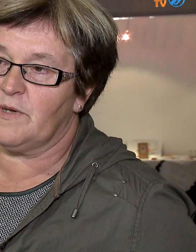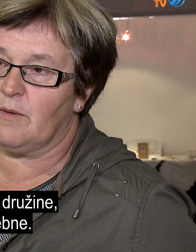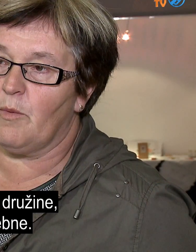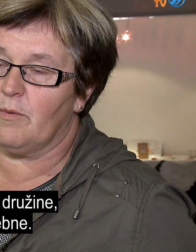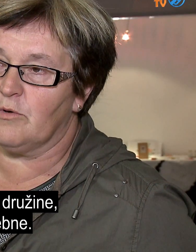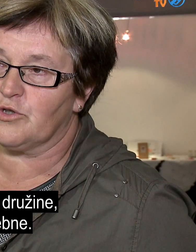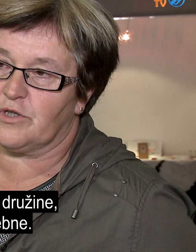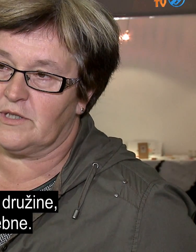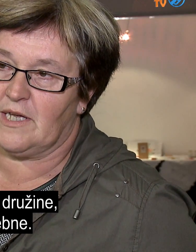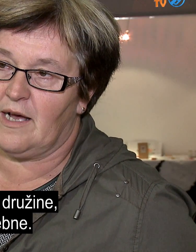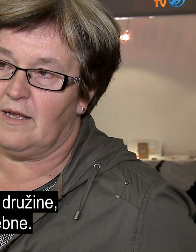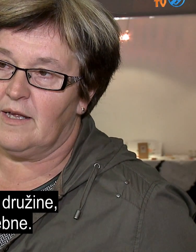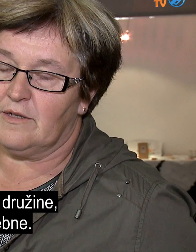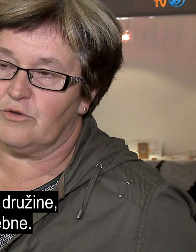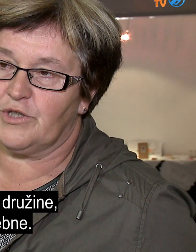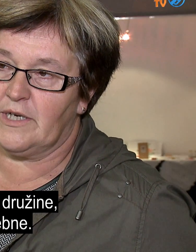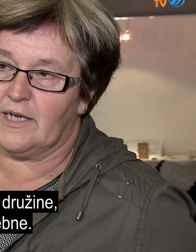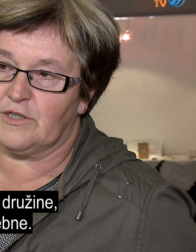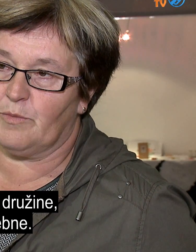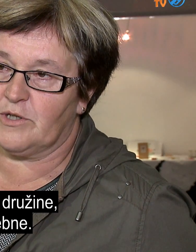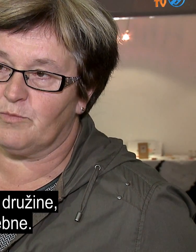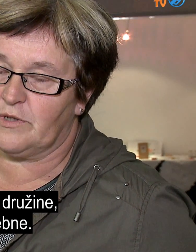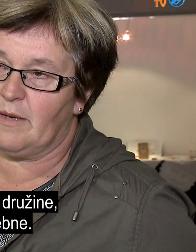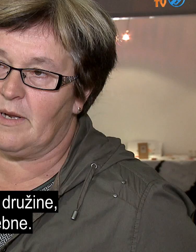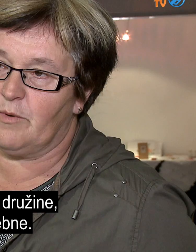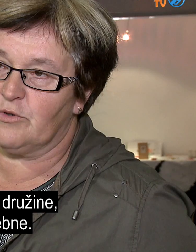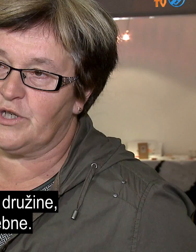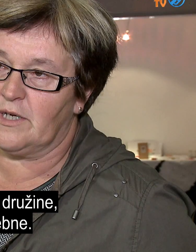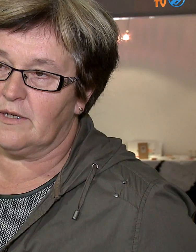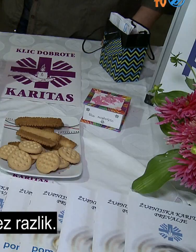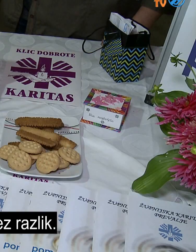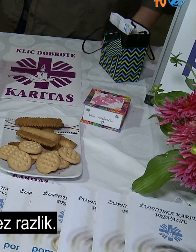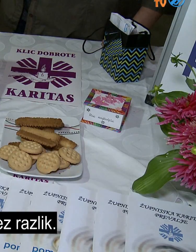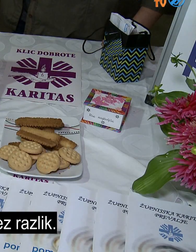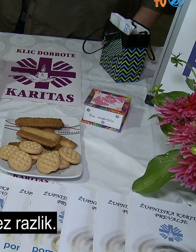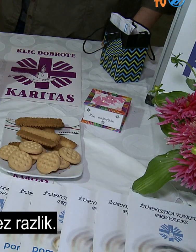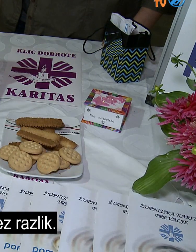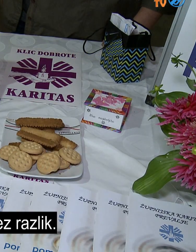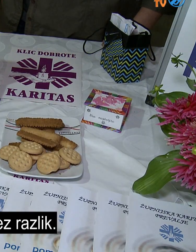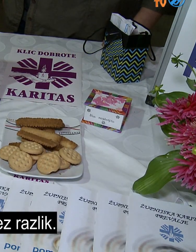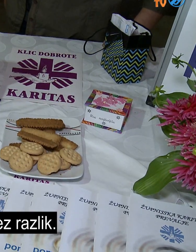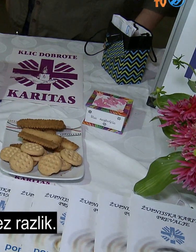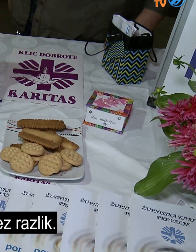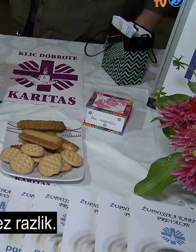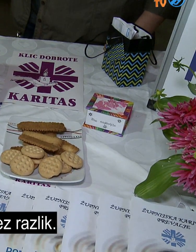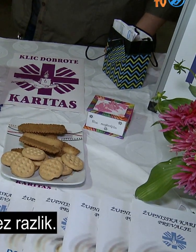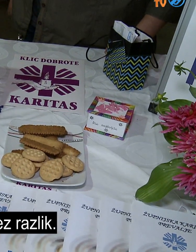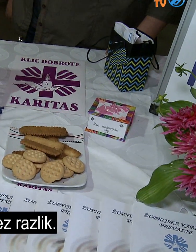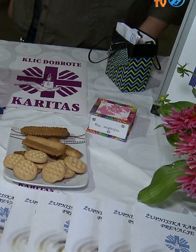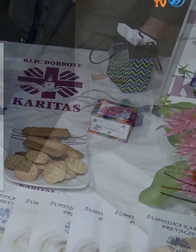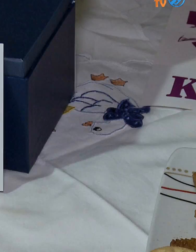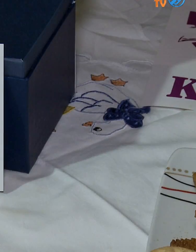Mi zbiramo pomoč za družine, ki so potrebne pomoči. Pomagamo vsem brez razlik.